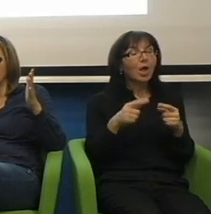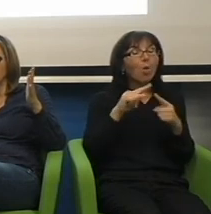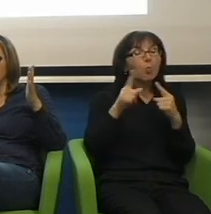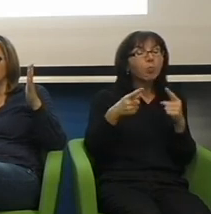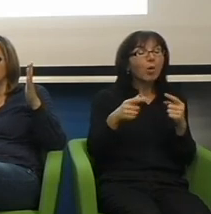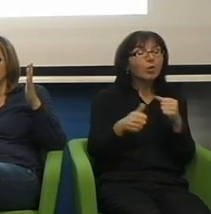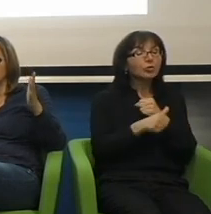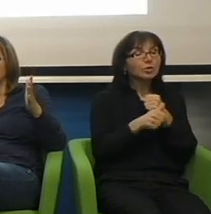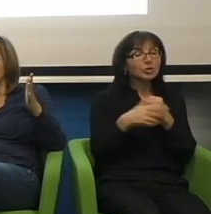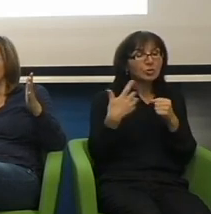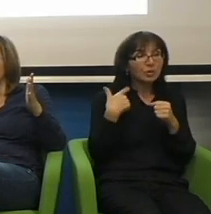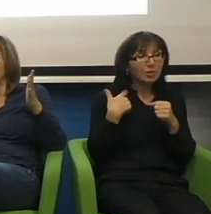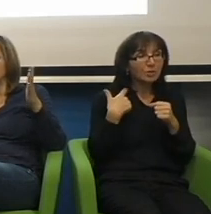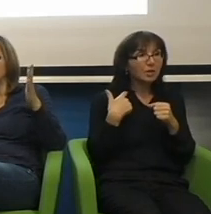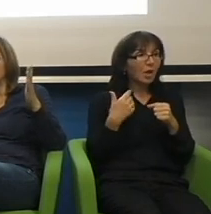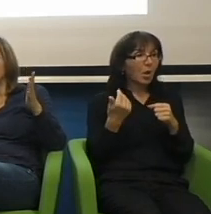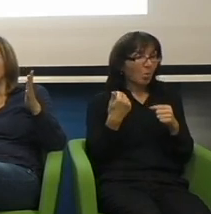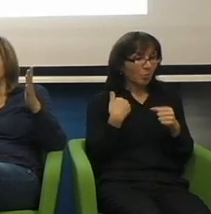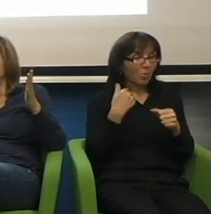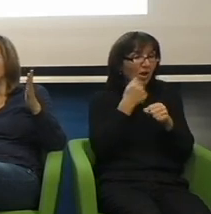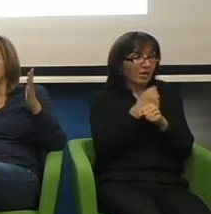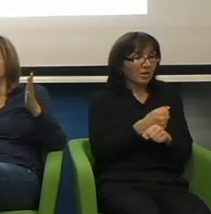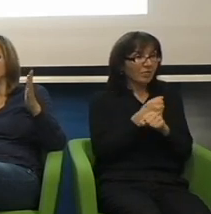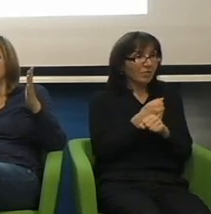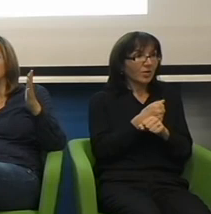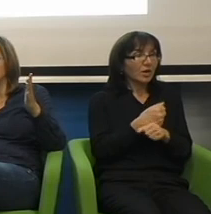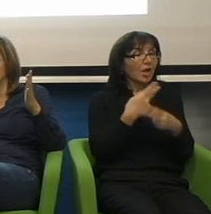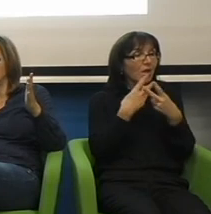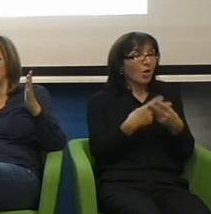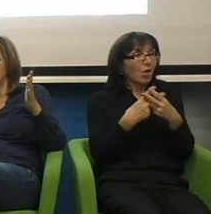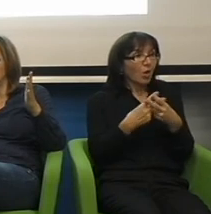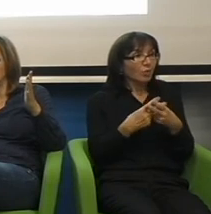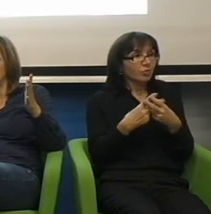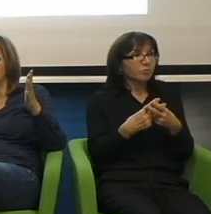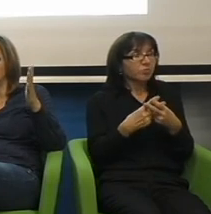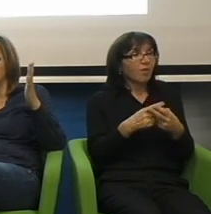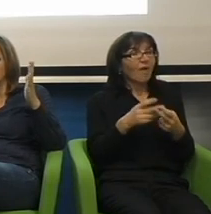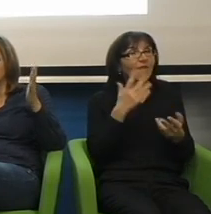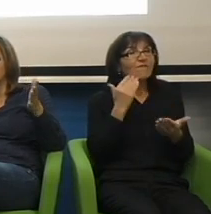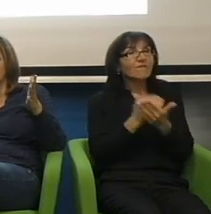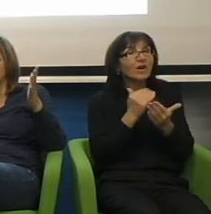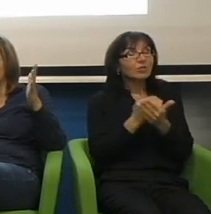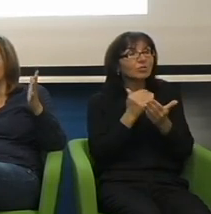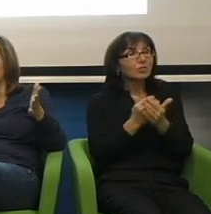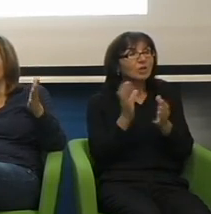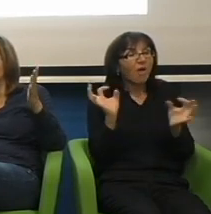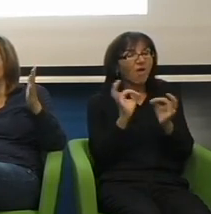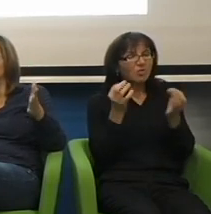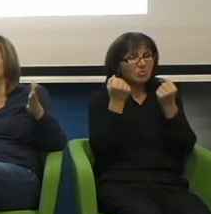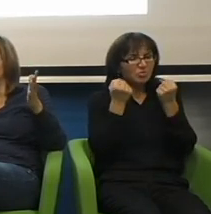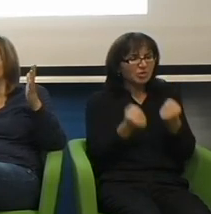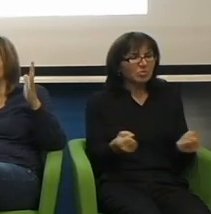spędziła w ośrodku internowania, w ciężkim więzieniu w Grudziądzu, naprawdę w ciężkich warunkach, tak, w celach z